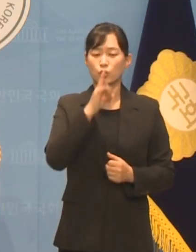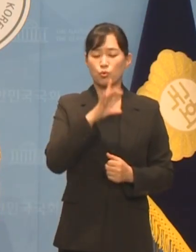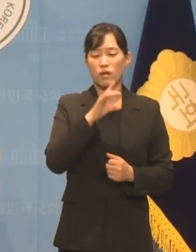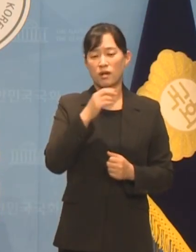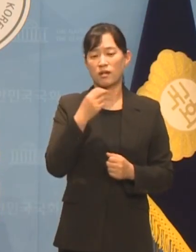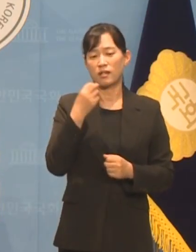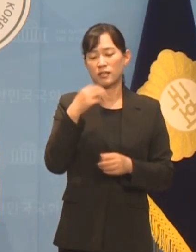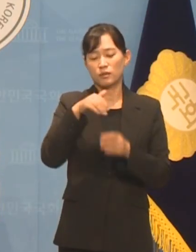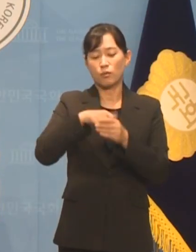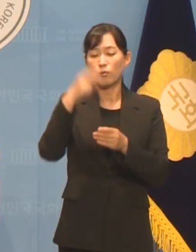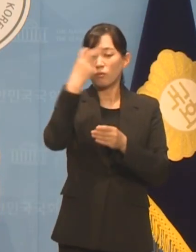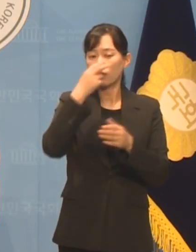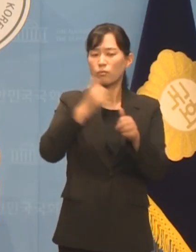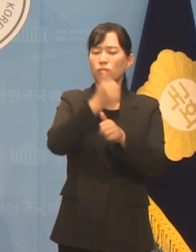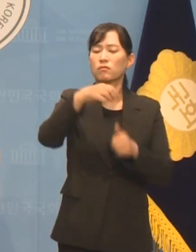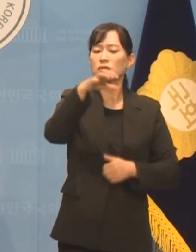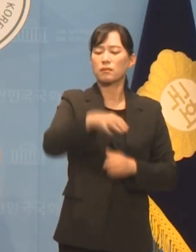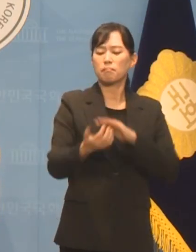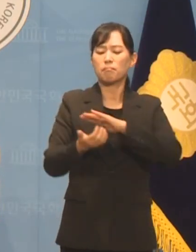중앙선관위에서는